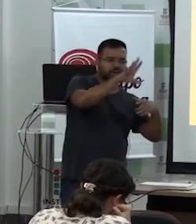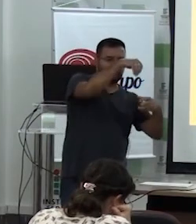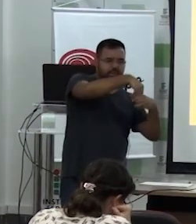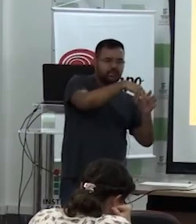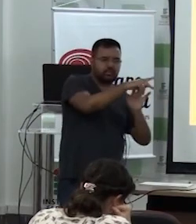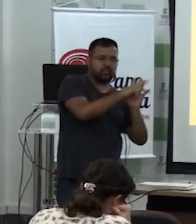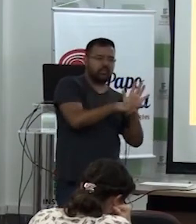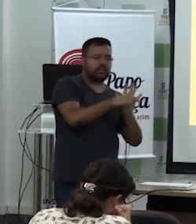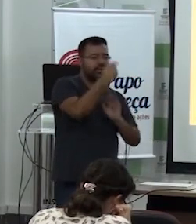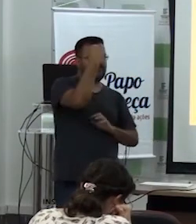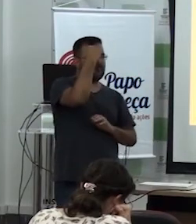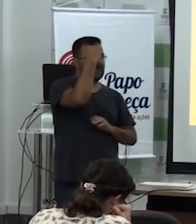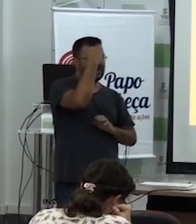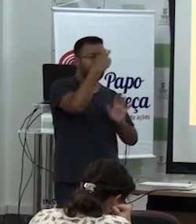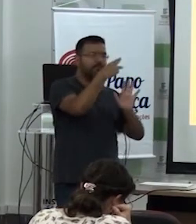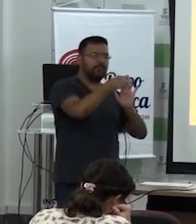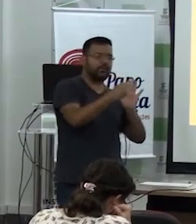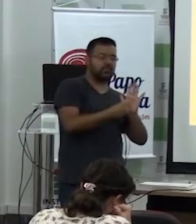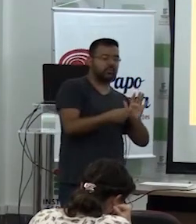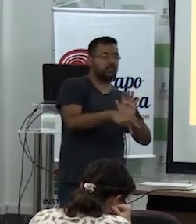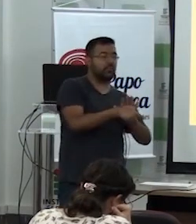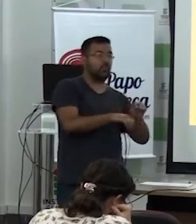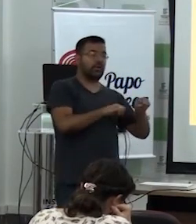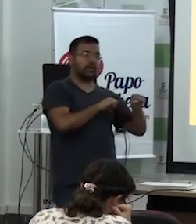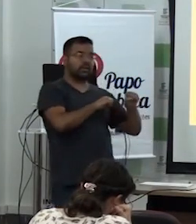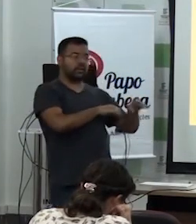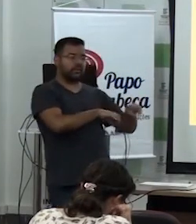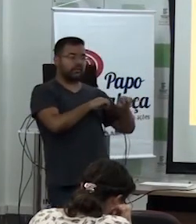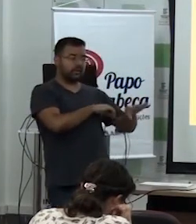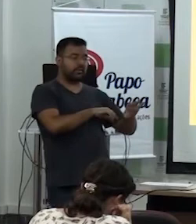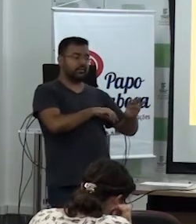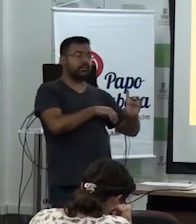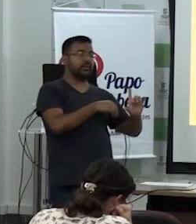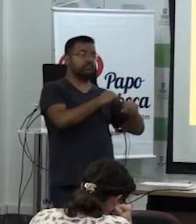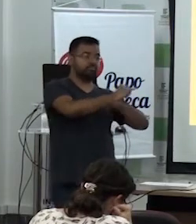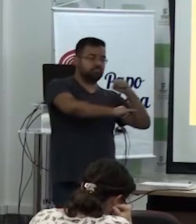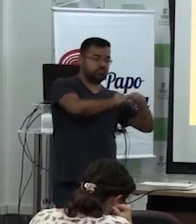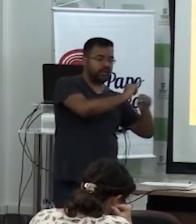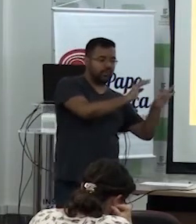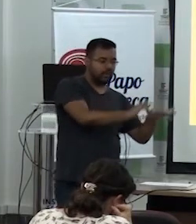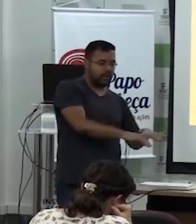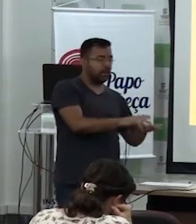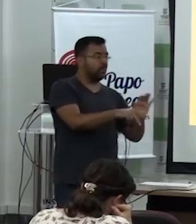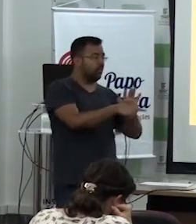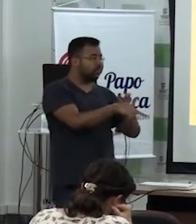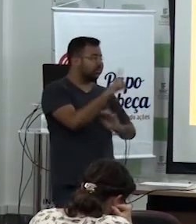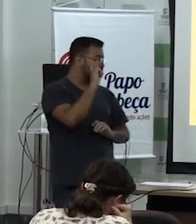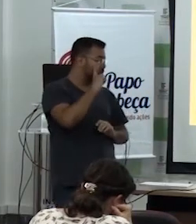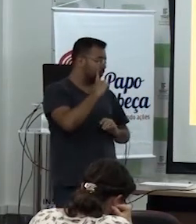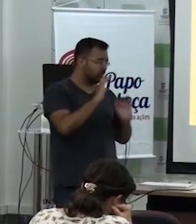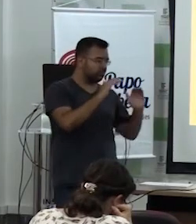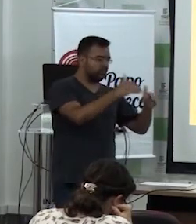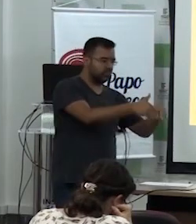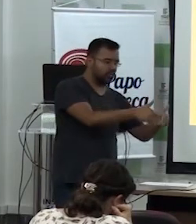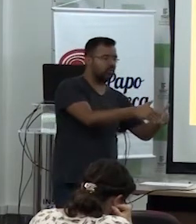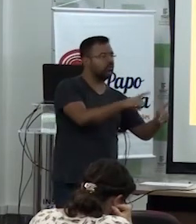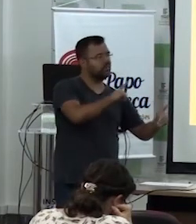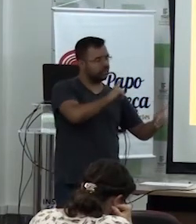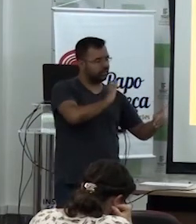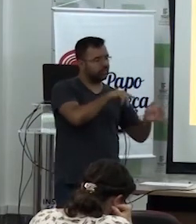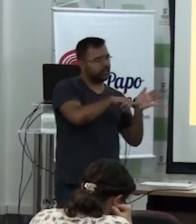projeto aí de metodologias de ensino de programação para surdos. Né? Então, aí a gente, dentro desse